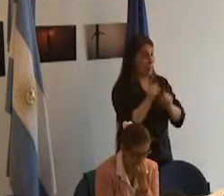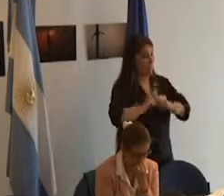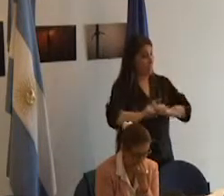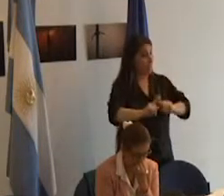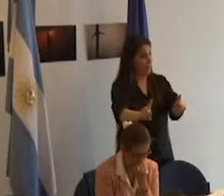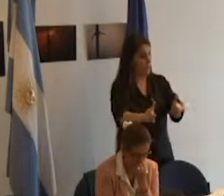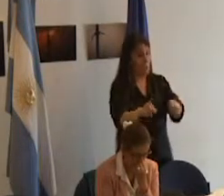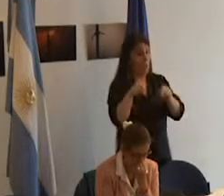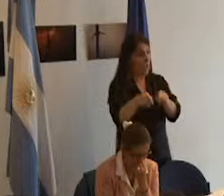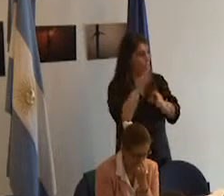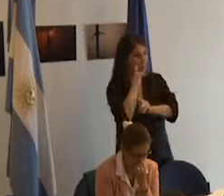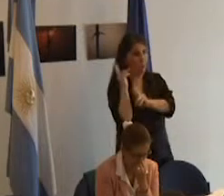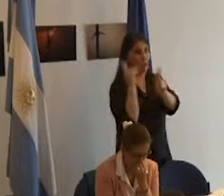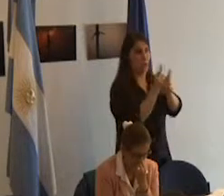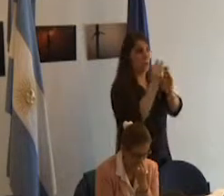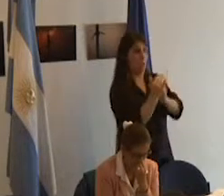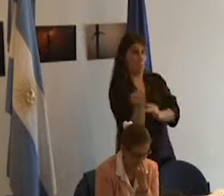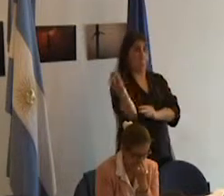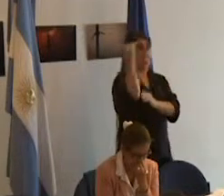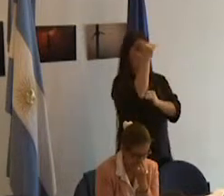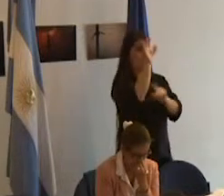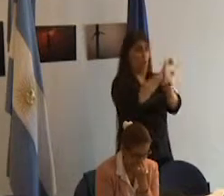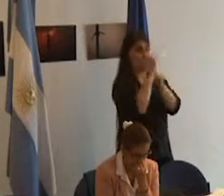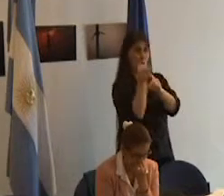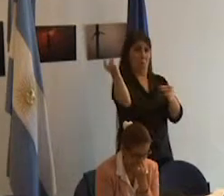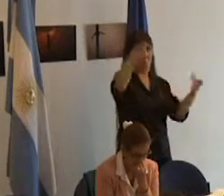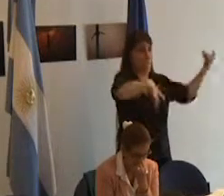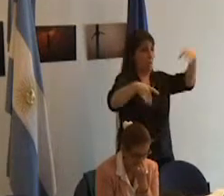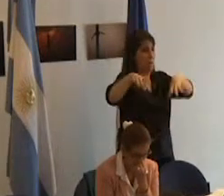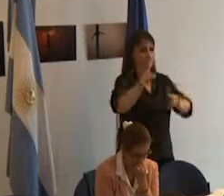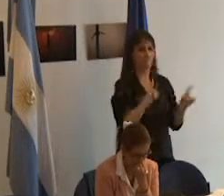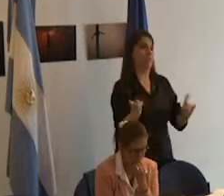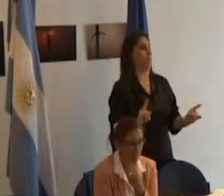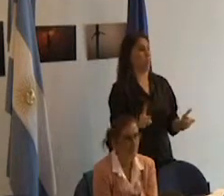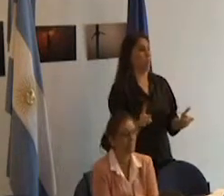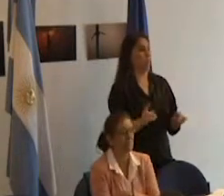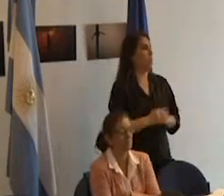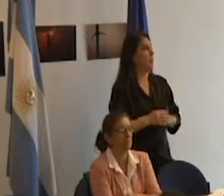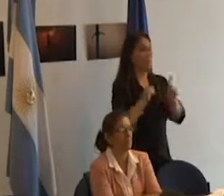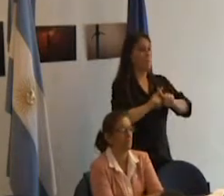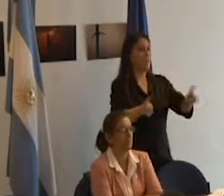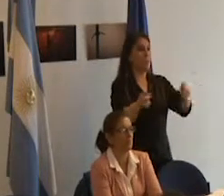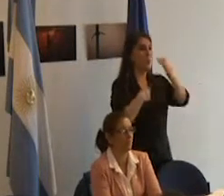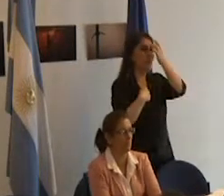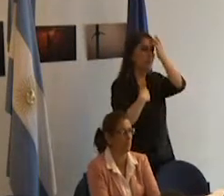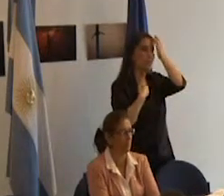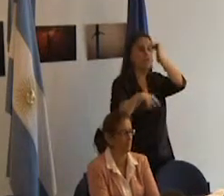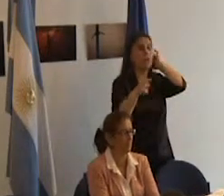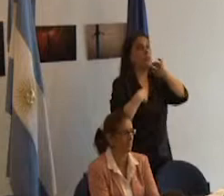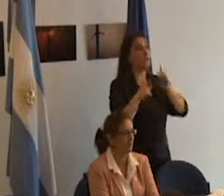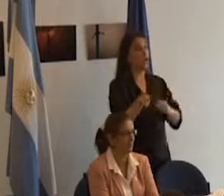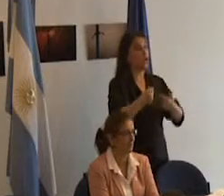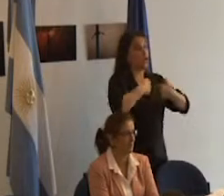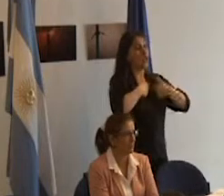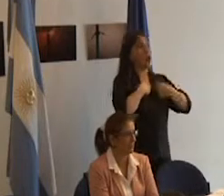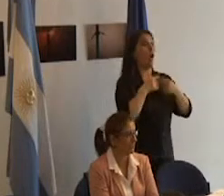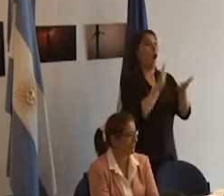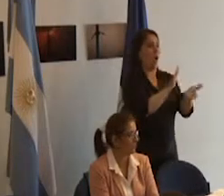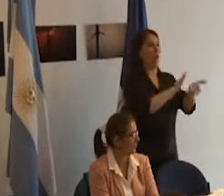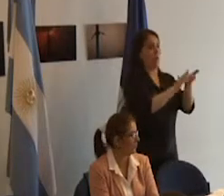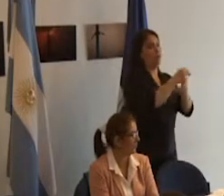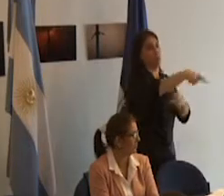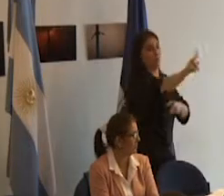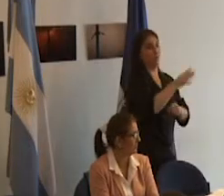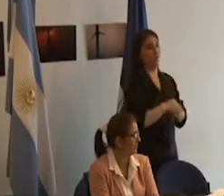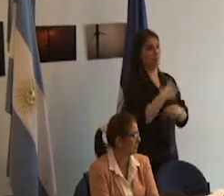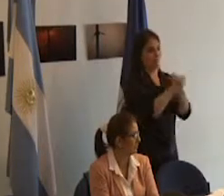reconoce supremacías culturales, sobre ese concepto de diferencia que no parte de la autorización de otro que me